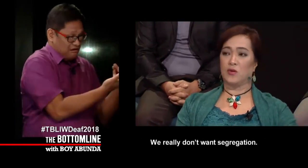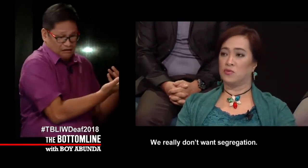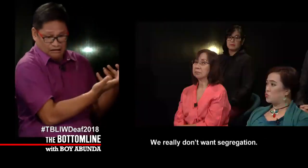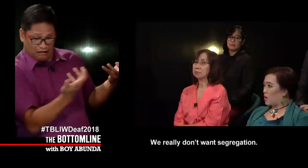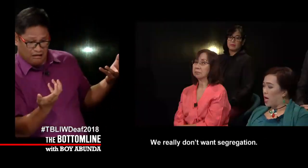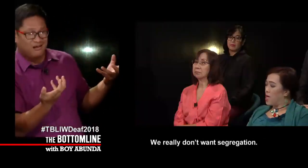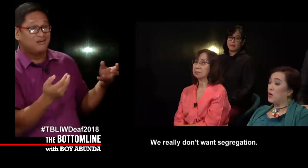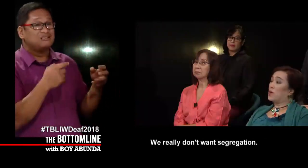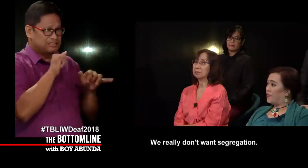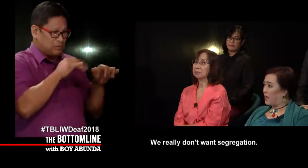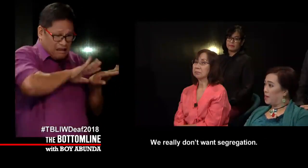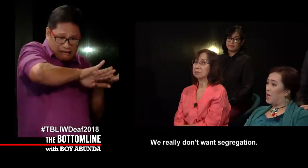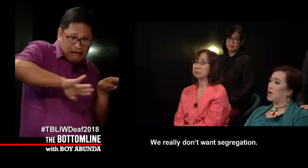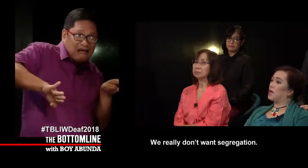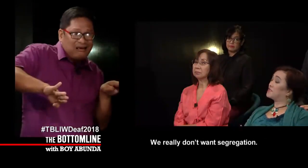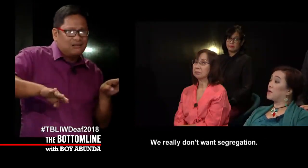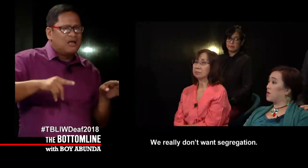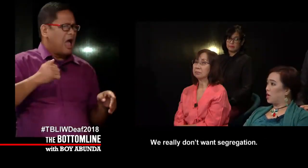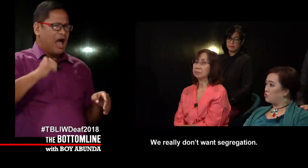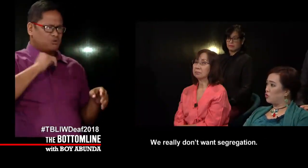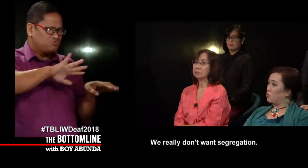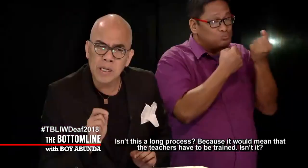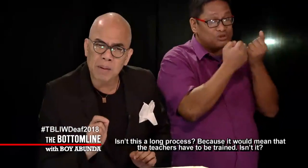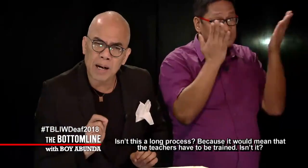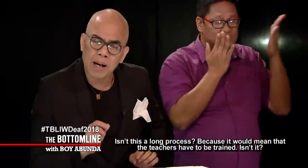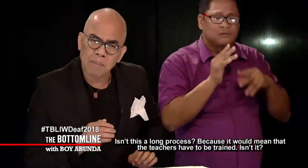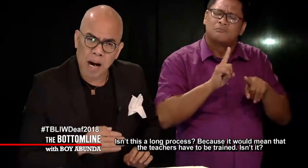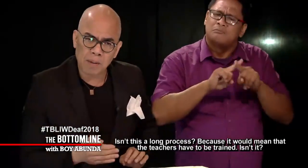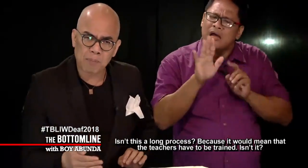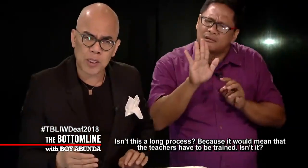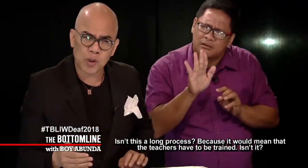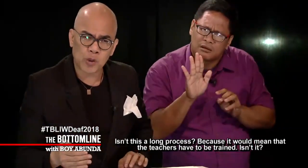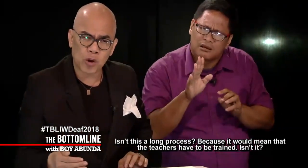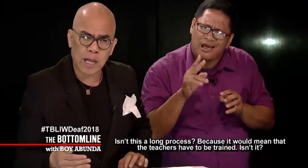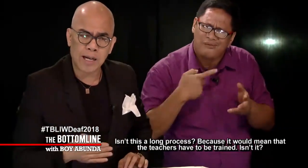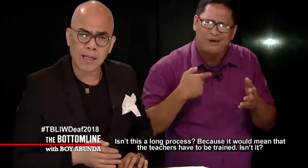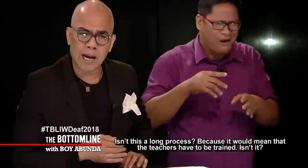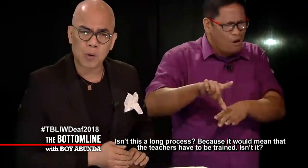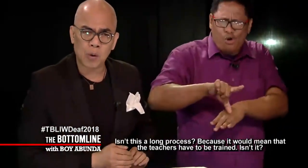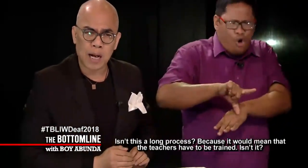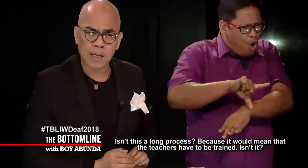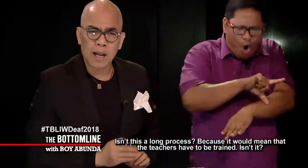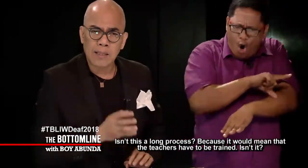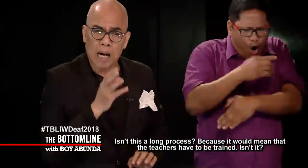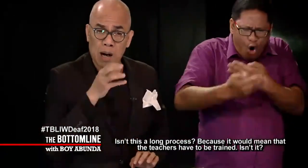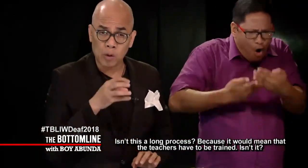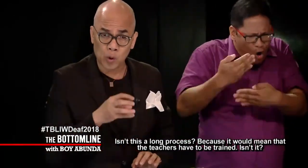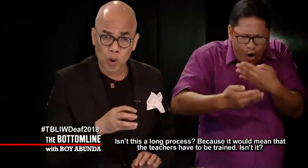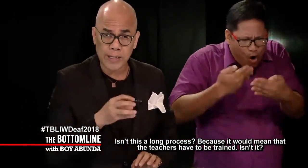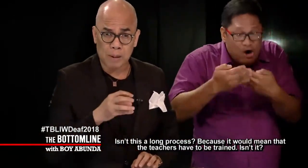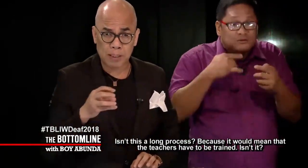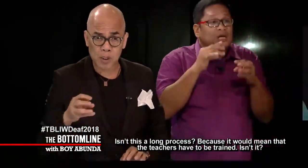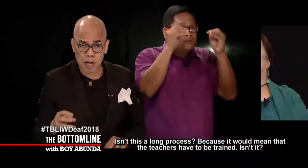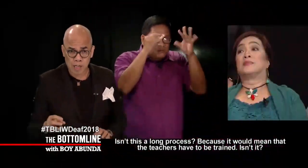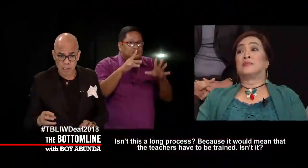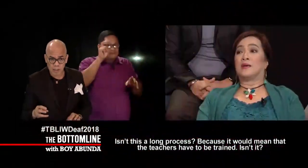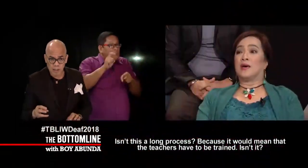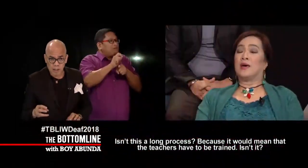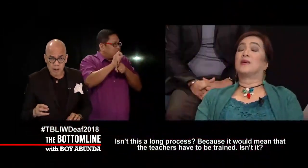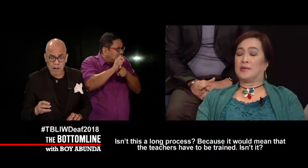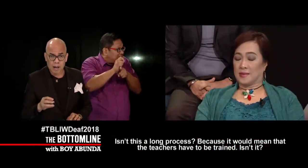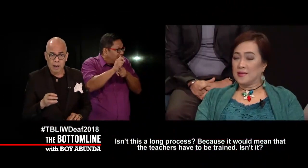really ayaw natin ng segregation. Di ba mahabang proseso ito dahil nangangahulugan na ang mga guro ay dapat